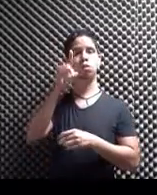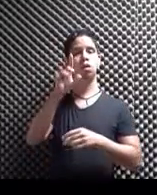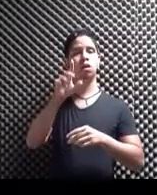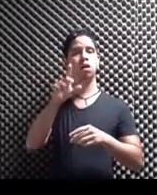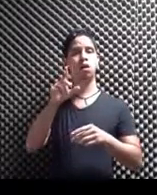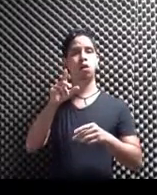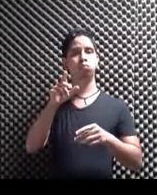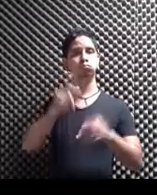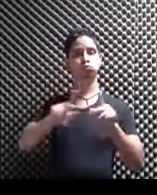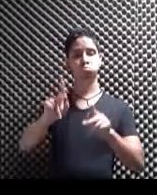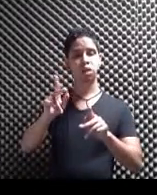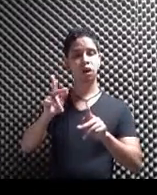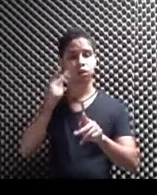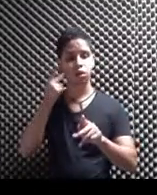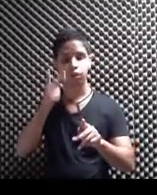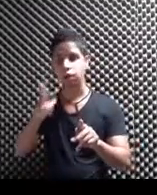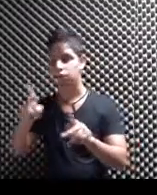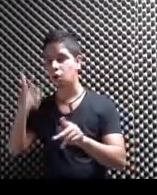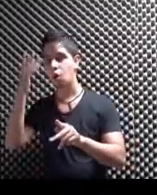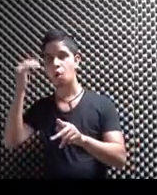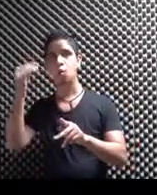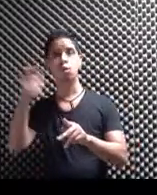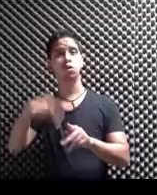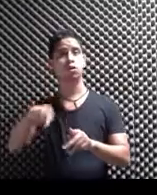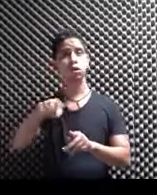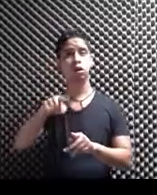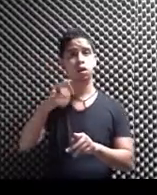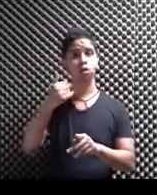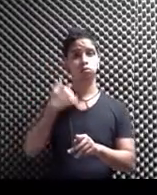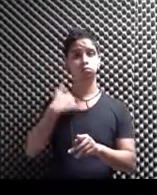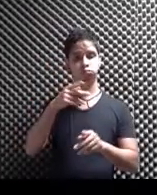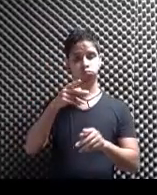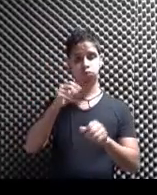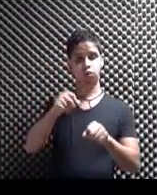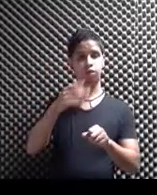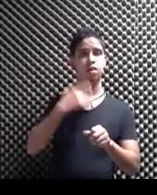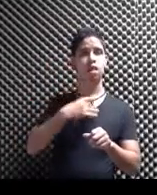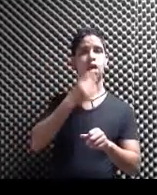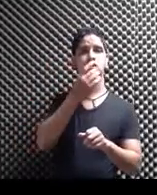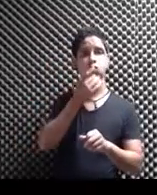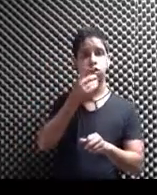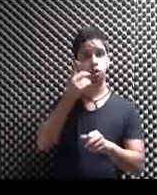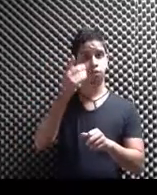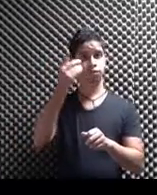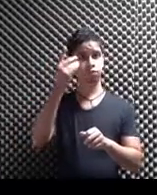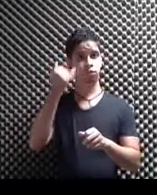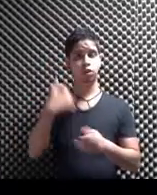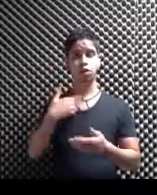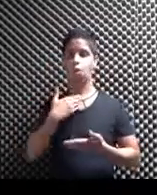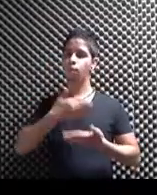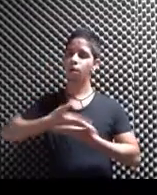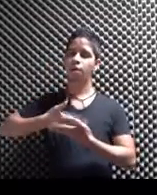ignora por materialidad eso es lo que ustedes están haciendo y tienen un bebé hermoso de dos años hoy